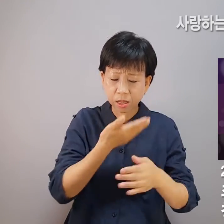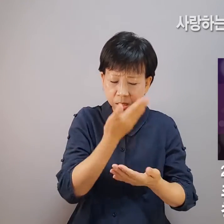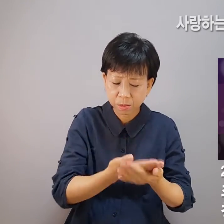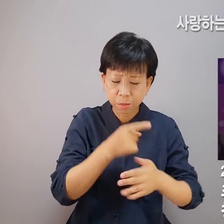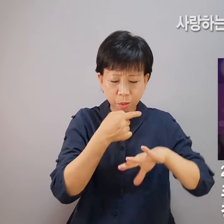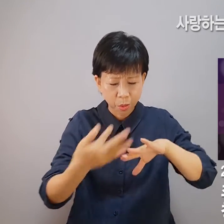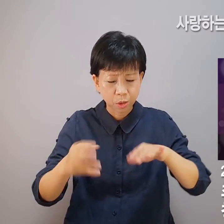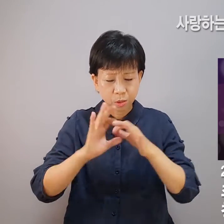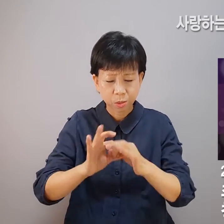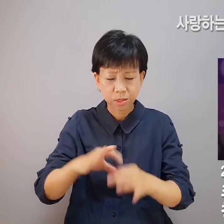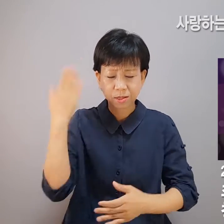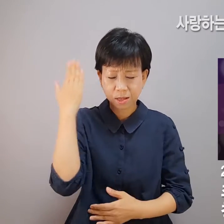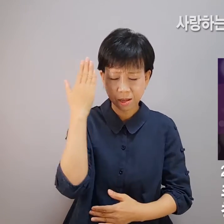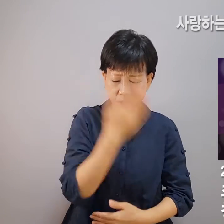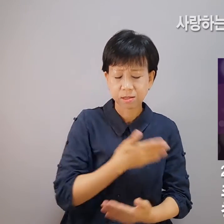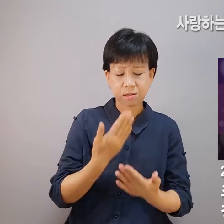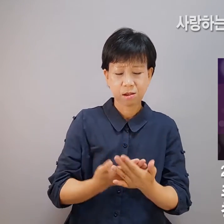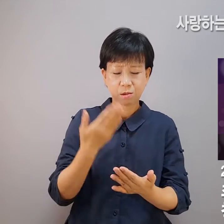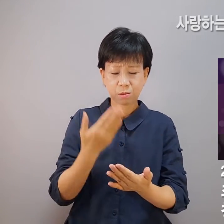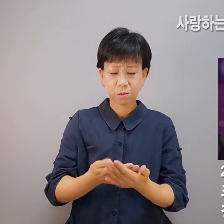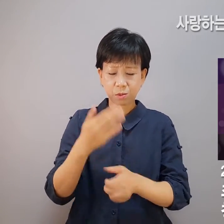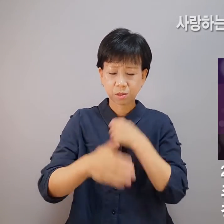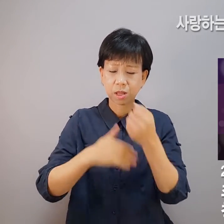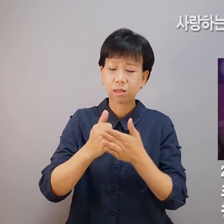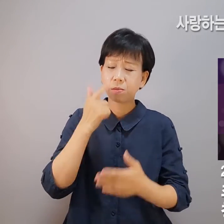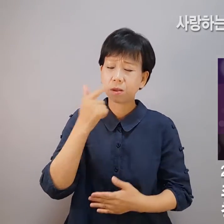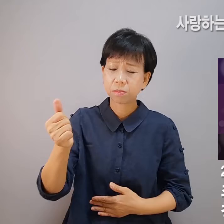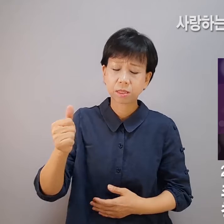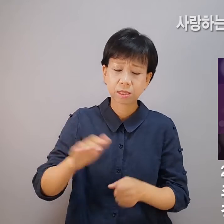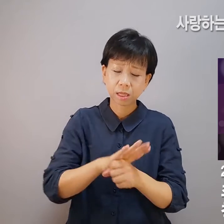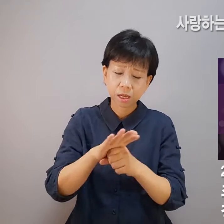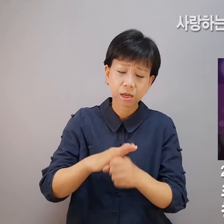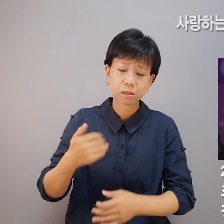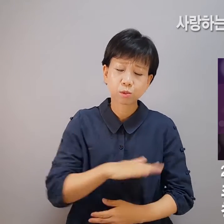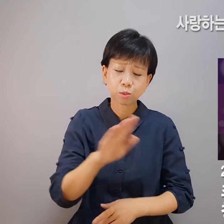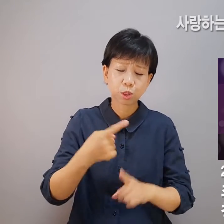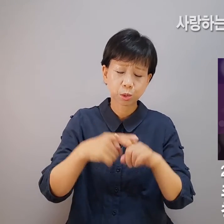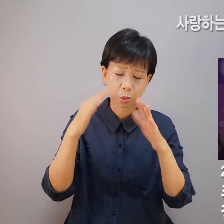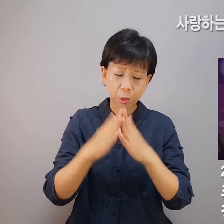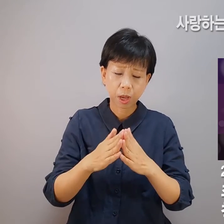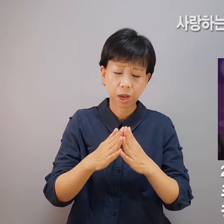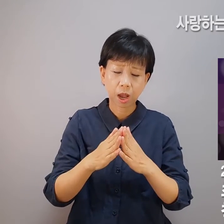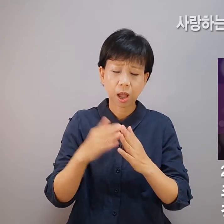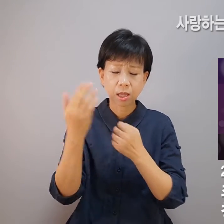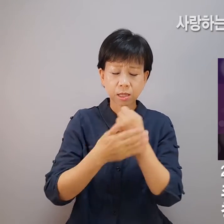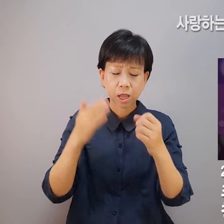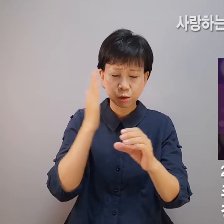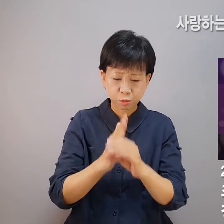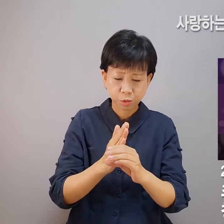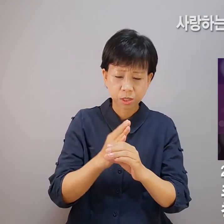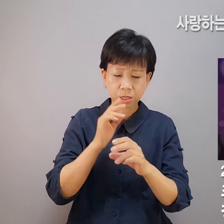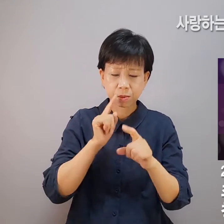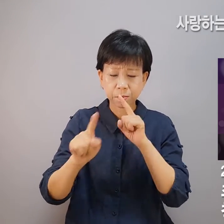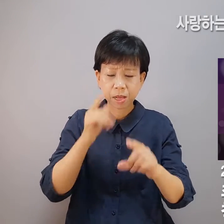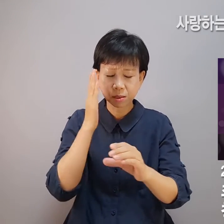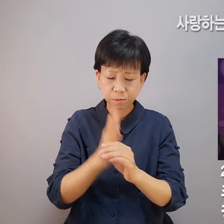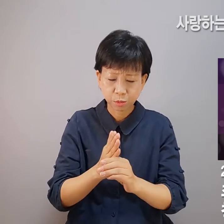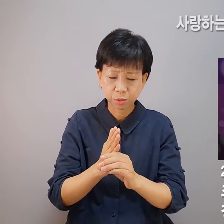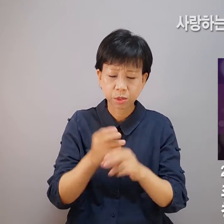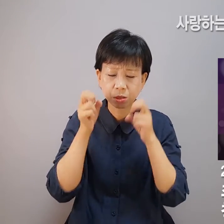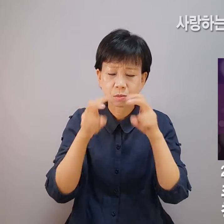하여 주옵소서. 하나님 아버지 사랑하는 우리 교회가 은혜 중심, 말씀 중심, 선교 중심의 교회가